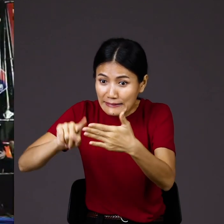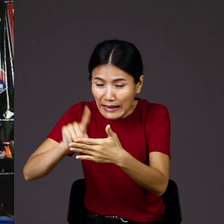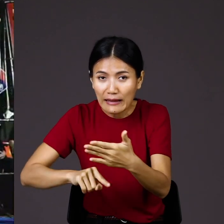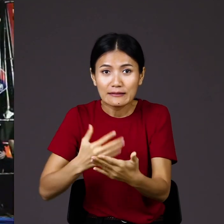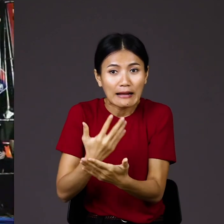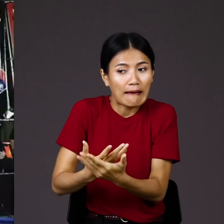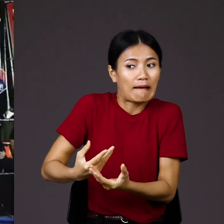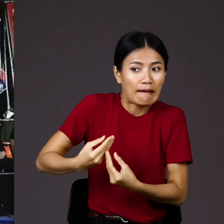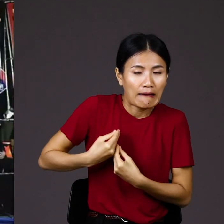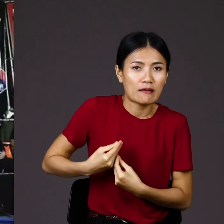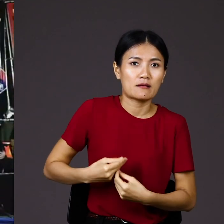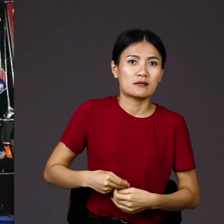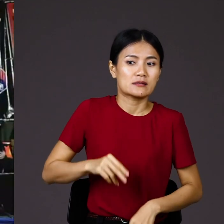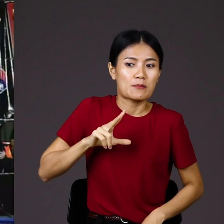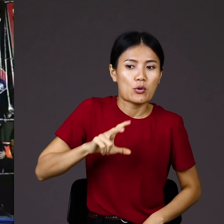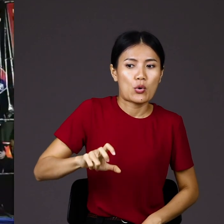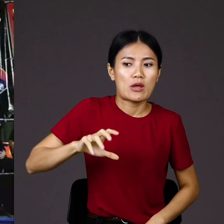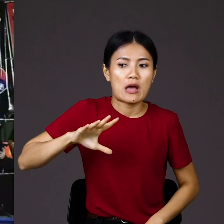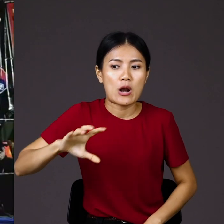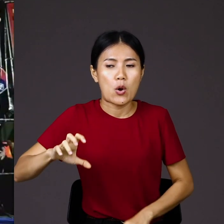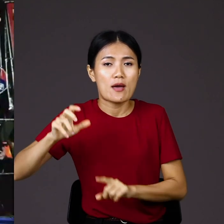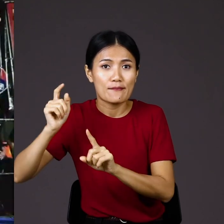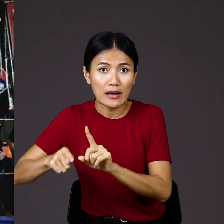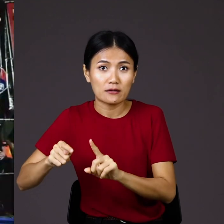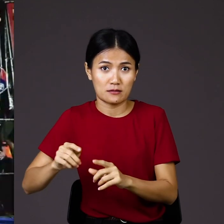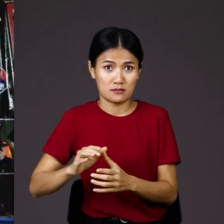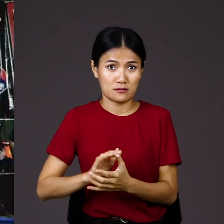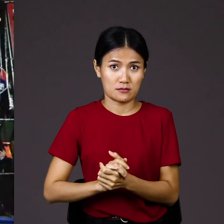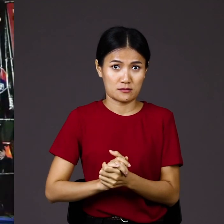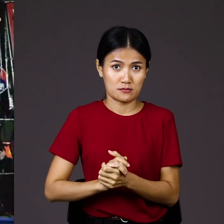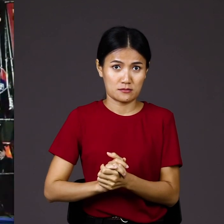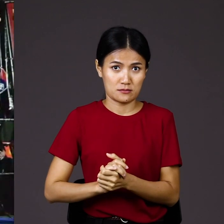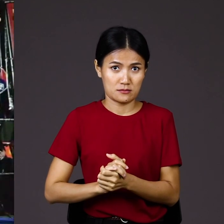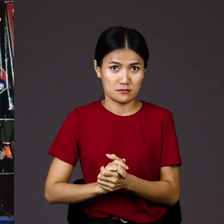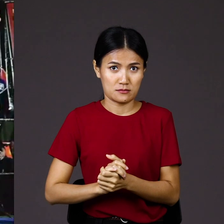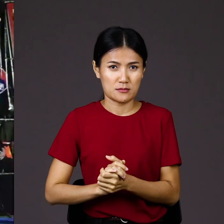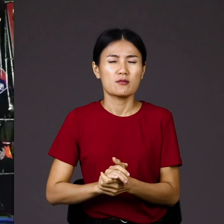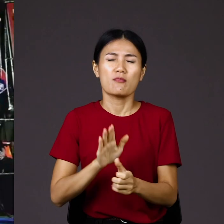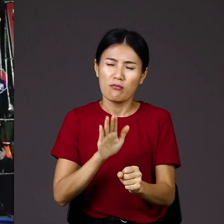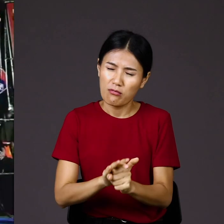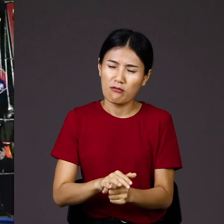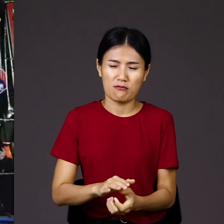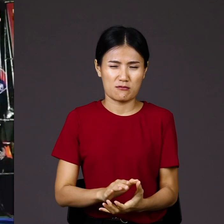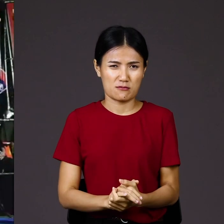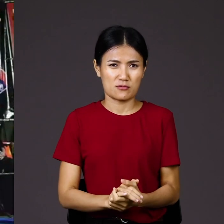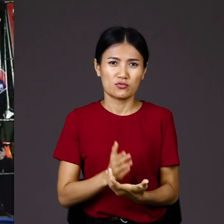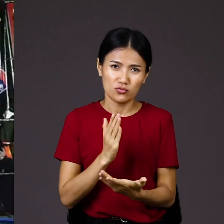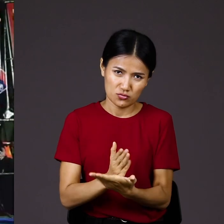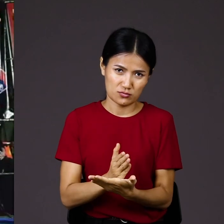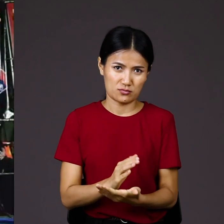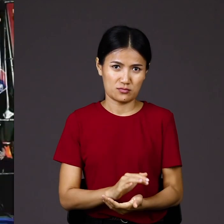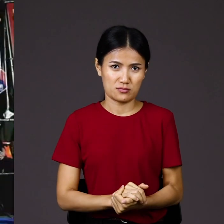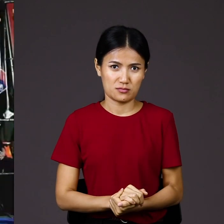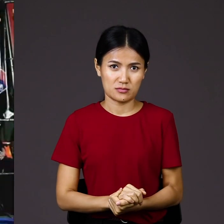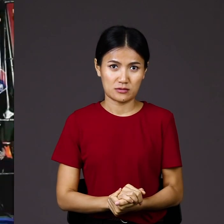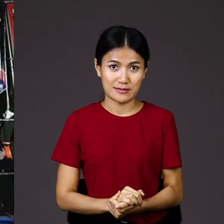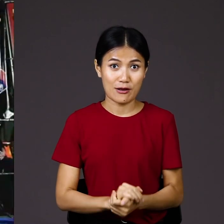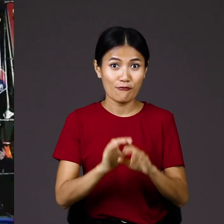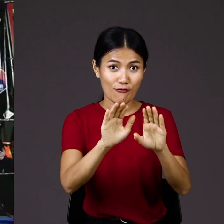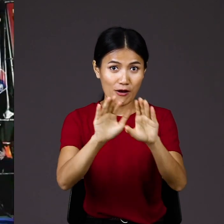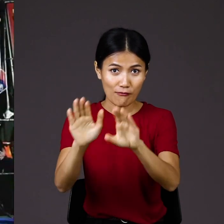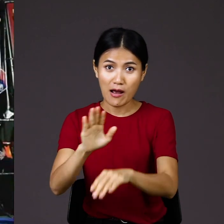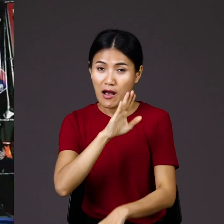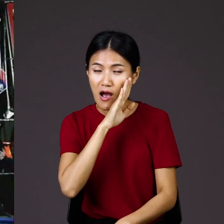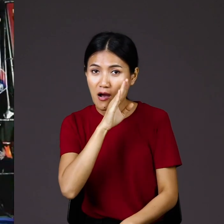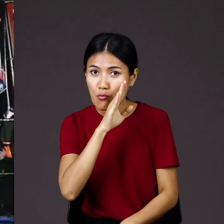ๆ300มา500มา 1,000 มามีแกนคอยเดินแจกให้ไอ้แบบนี้พอได้แล้วครับถ้